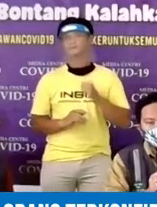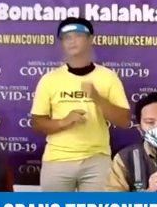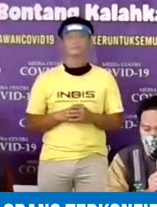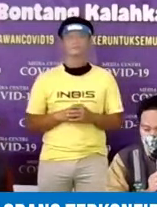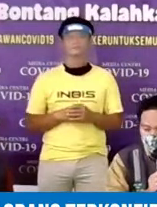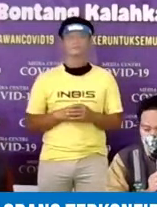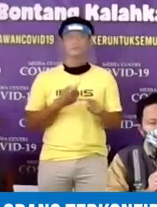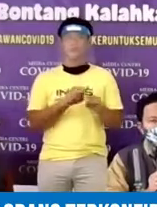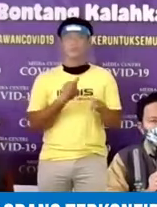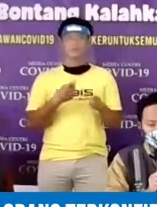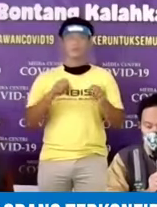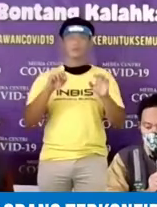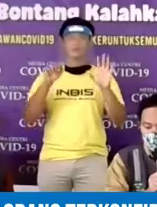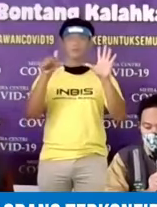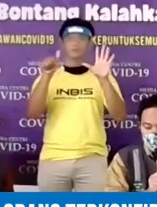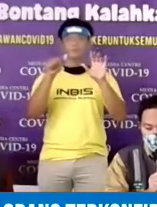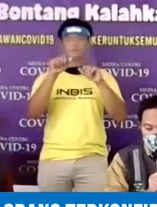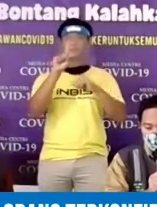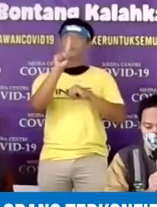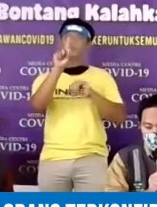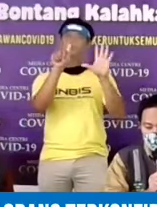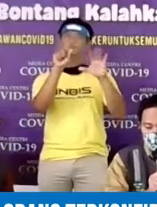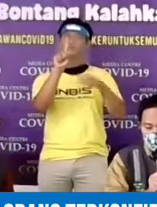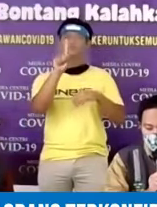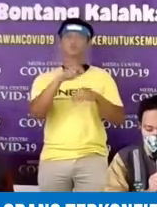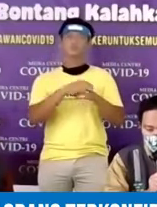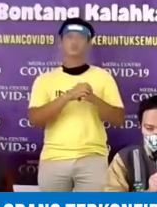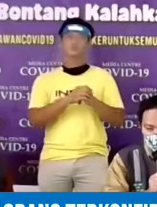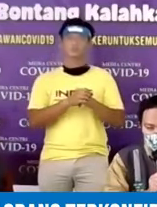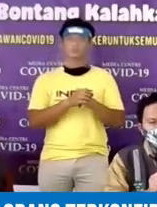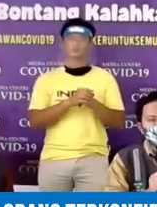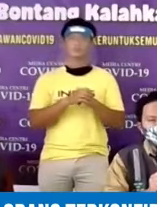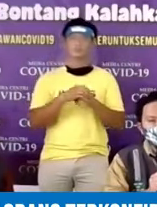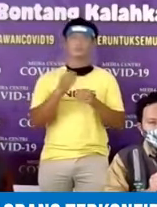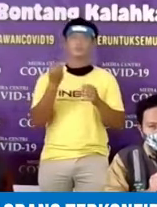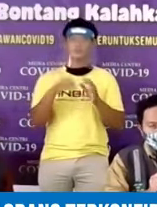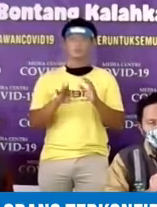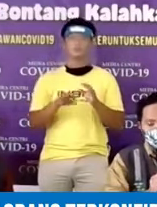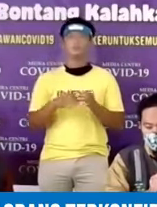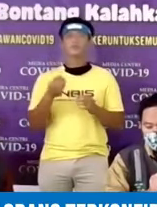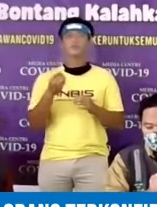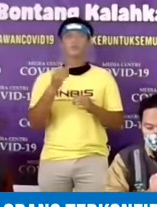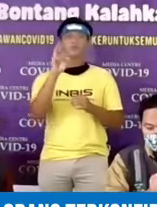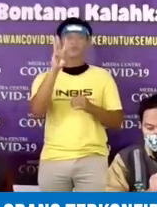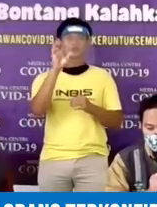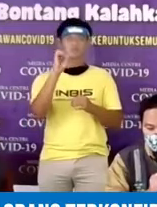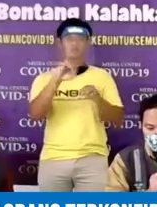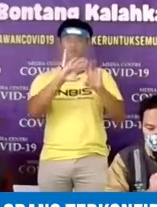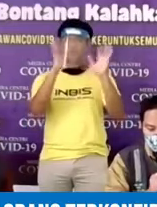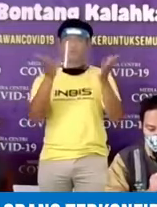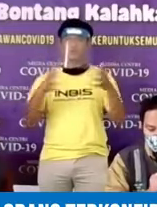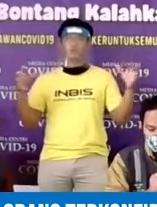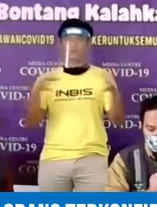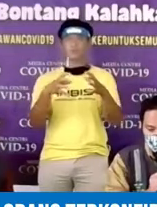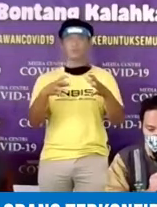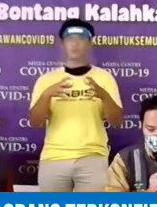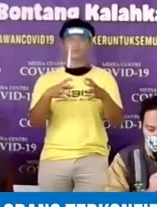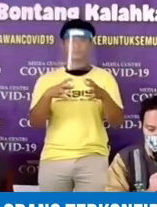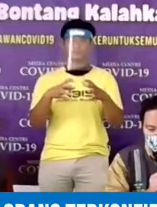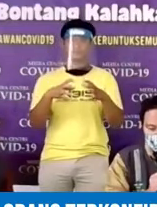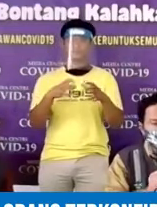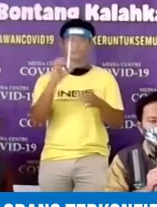serai isolasi dari pkt 30 ini gabungan semua cluster tadi jerry yang ada